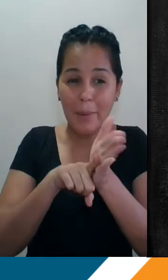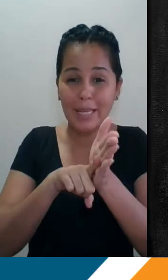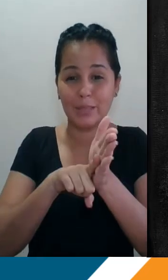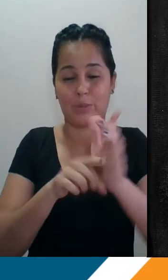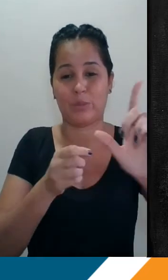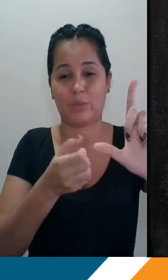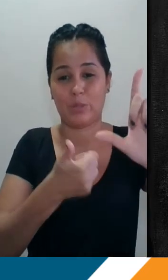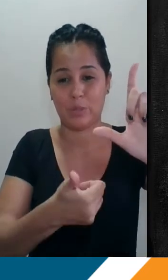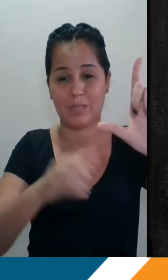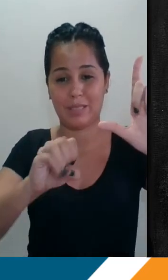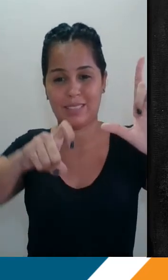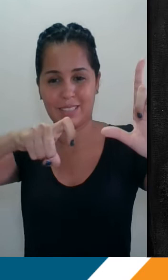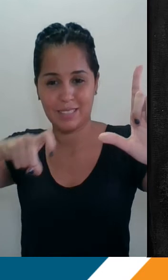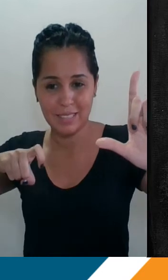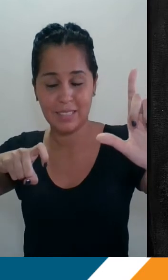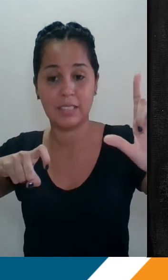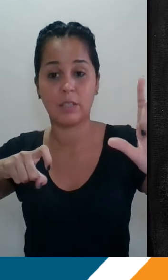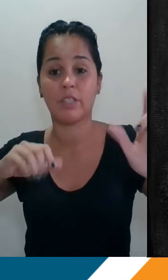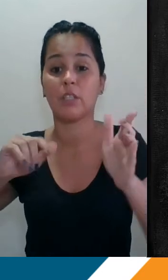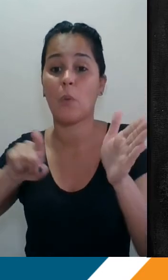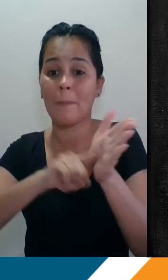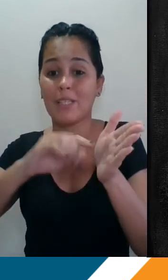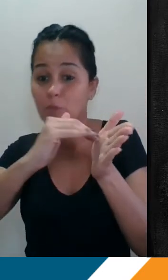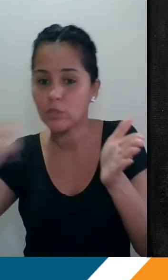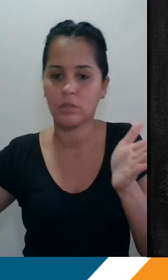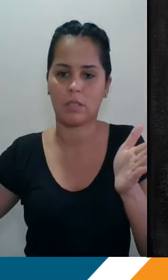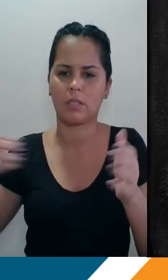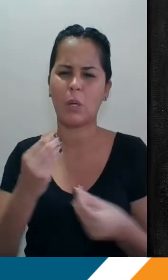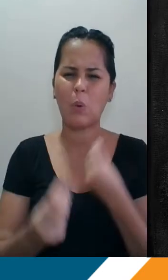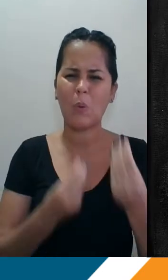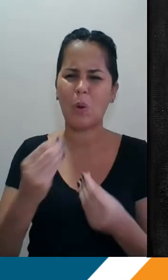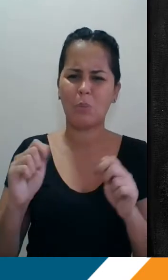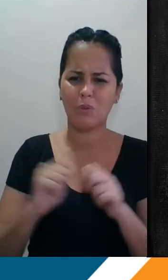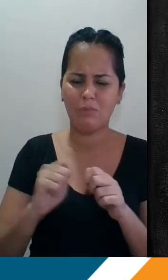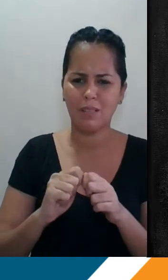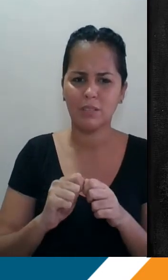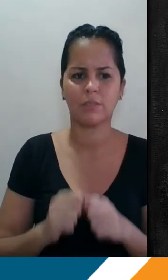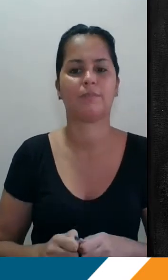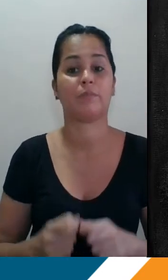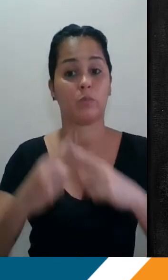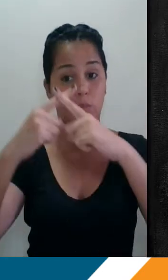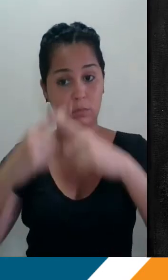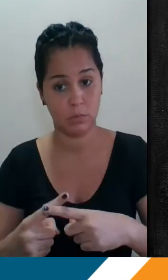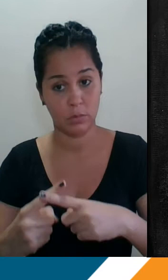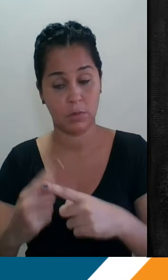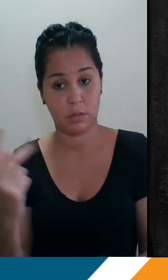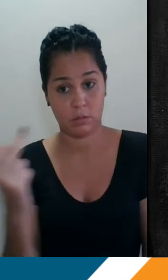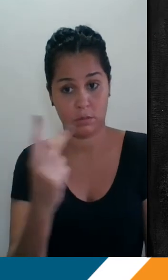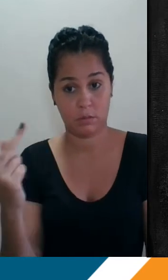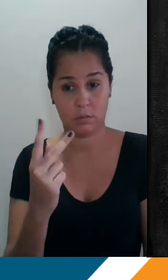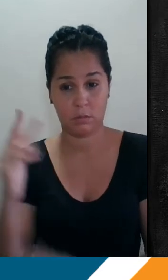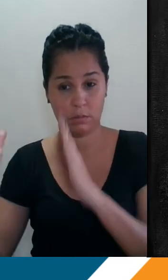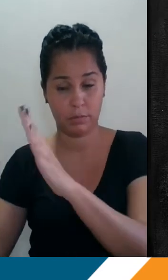log de x na base 10, eu vou retirar esse menos. E como é que eu faço isso? Eu vou multiplicar os dois